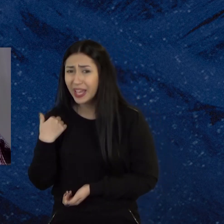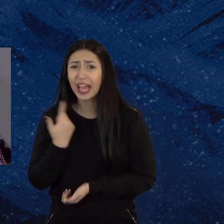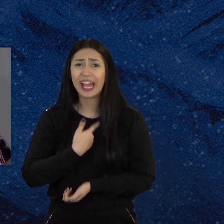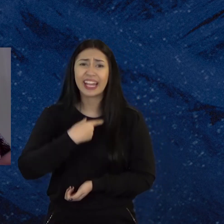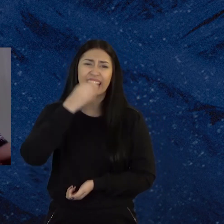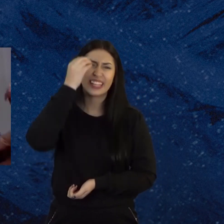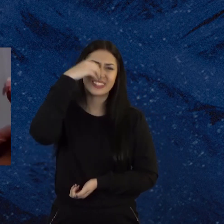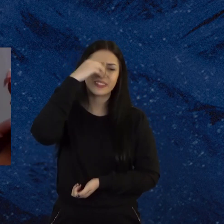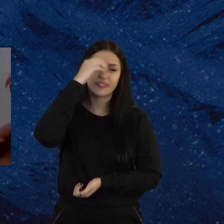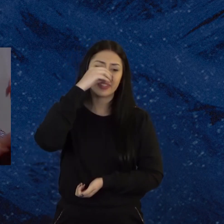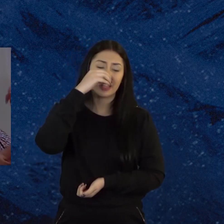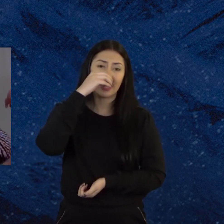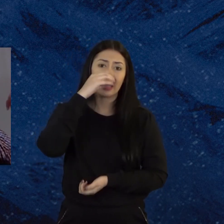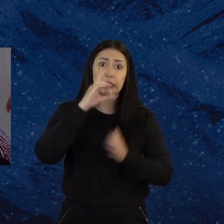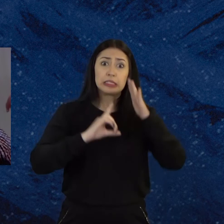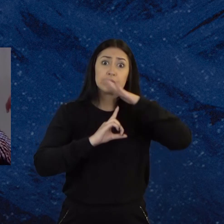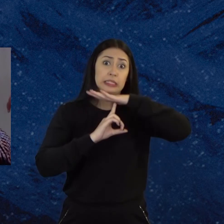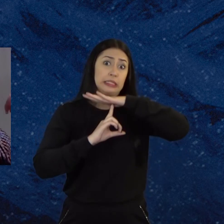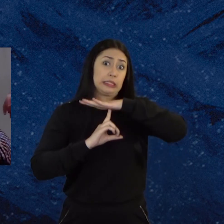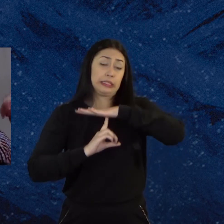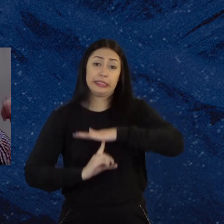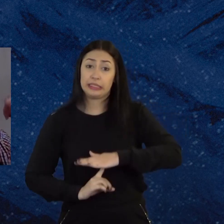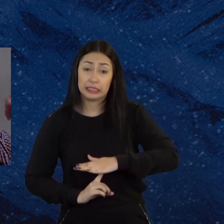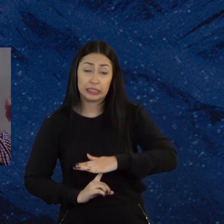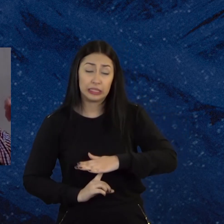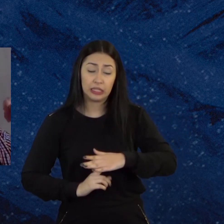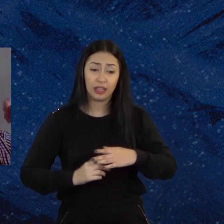frágeis, ah, a gente vai entrar em depressão, a gente vai entrar, ah,